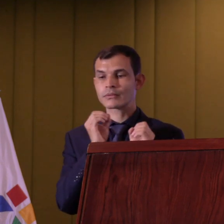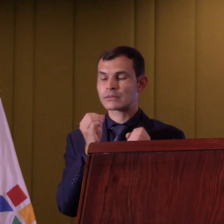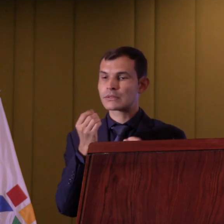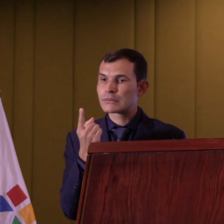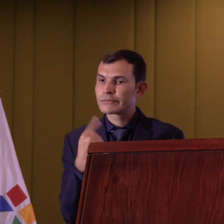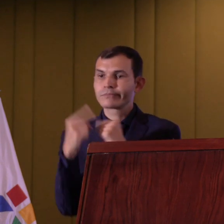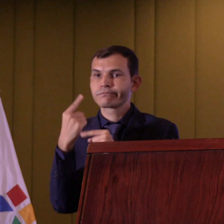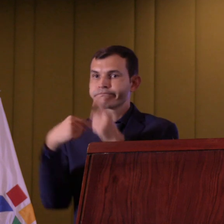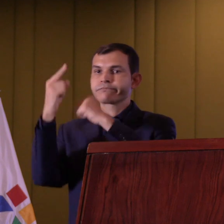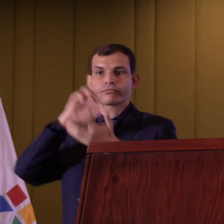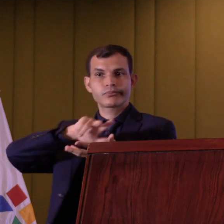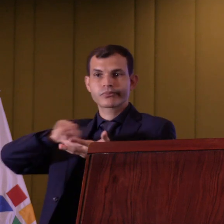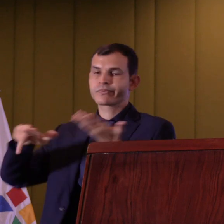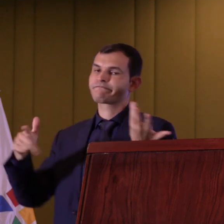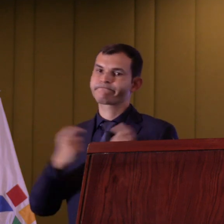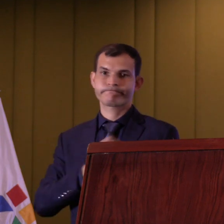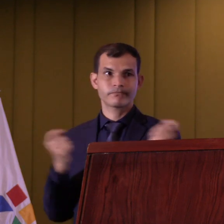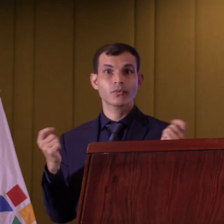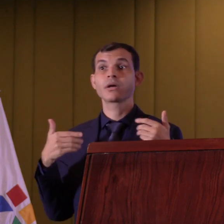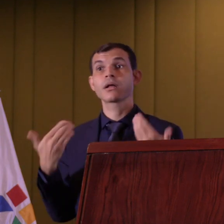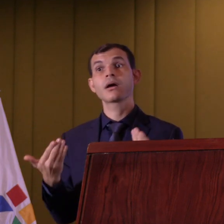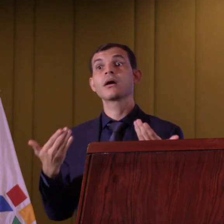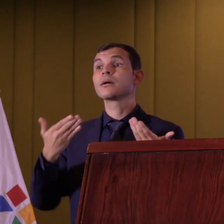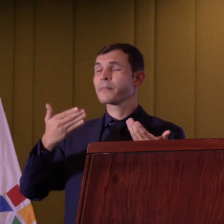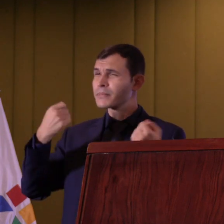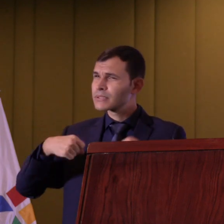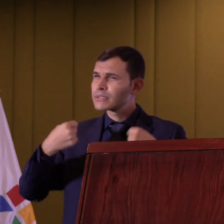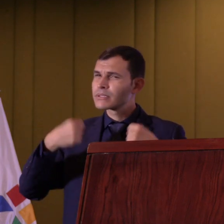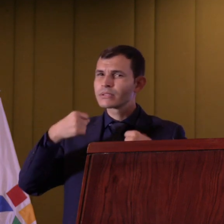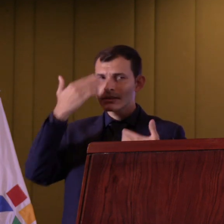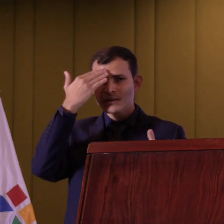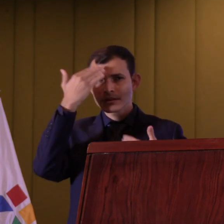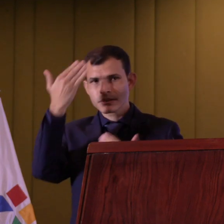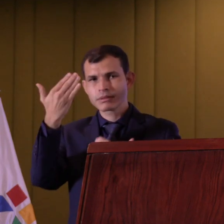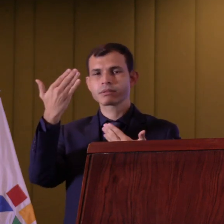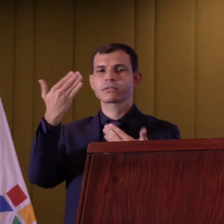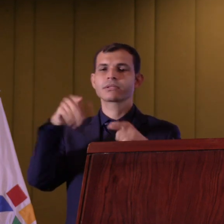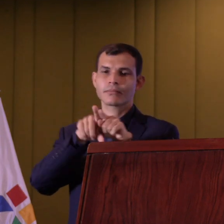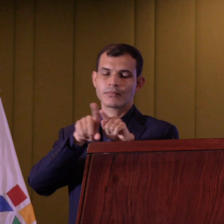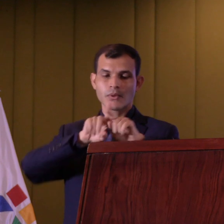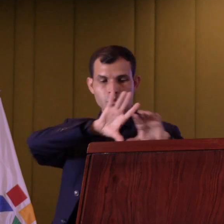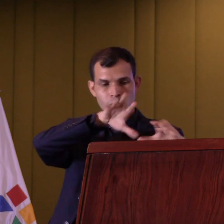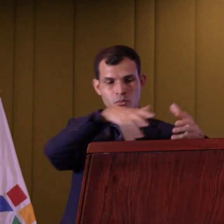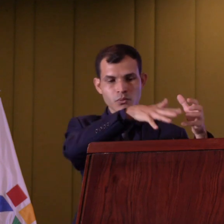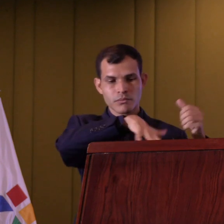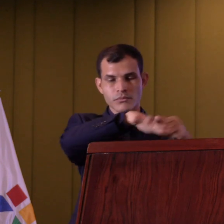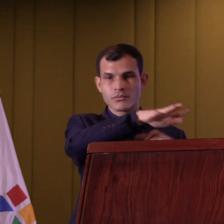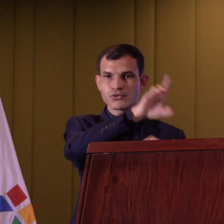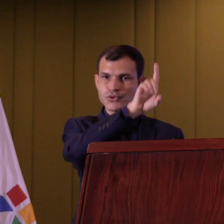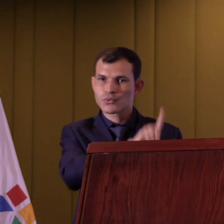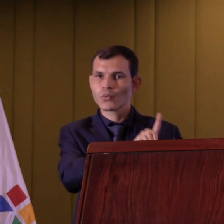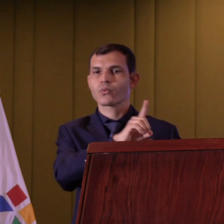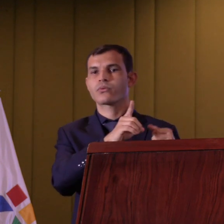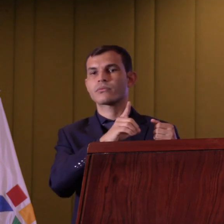tratativas. Jamais poderia deixar de agradecer aos conselheiros e diretores paraguaios, em especial ao